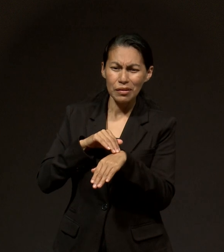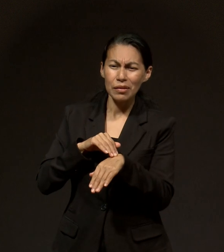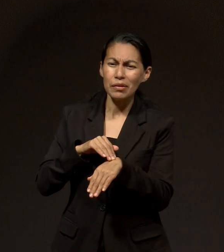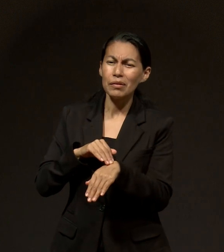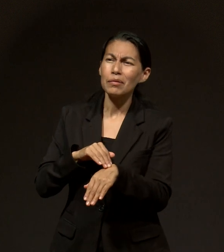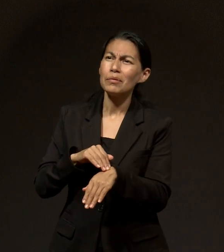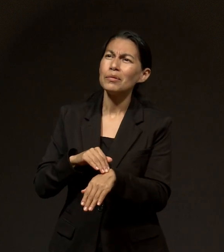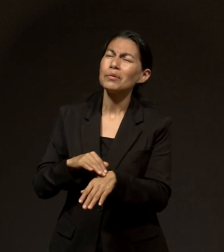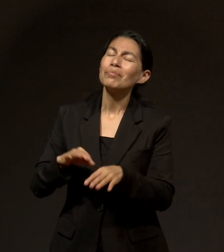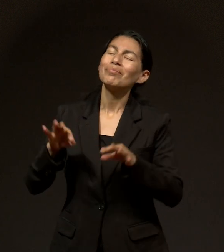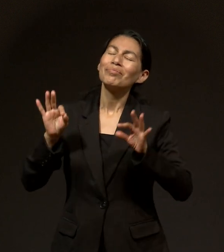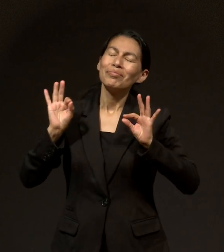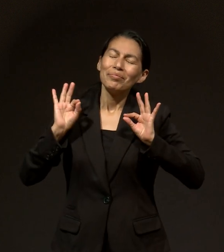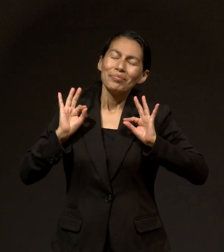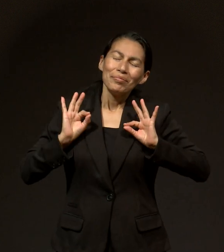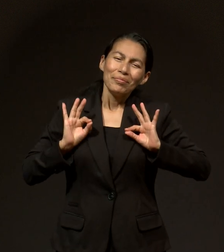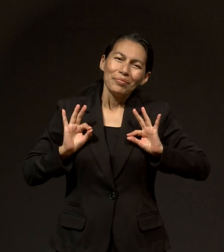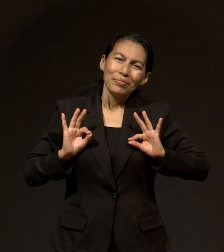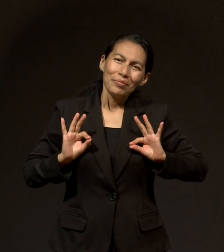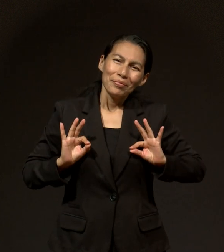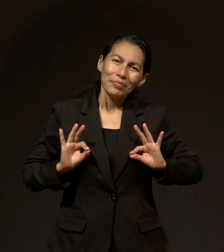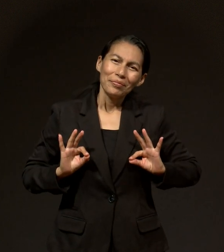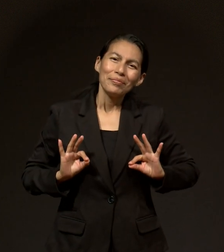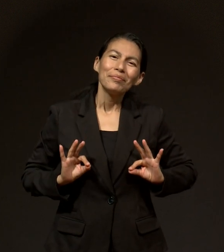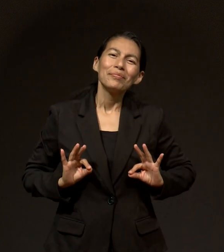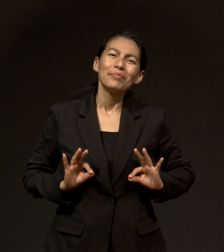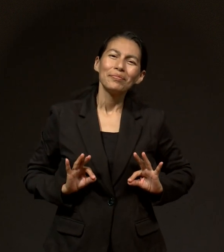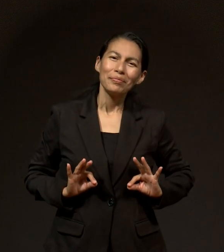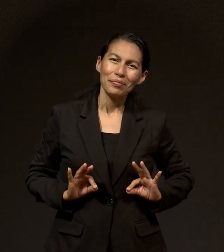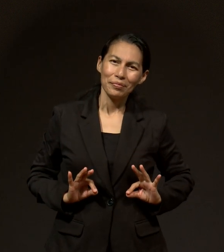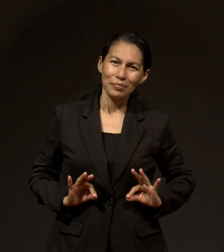de la luz